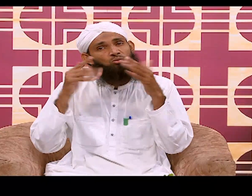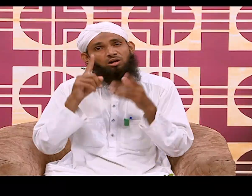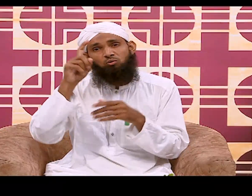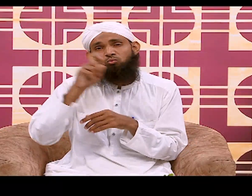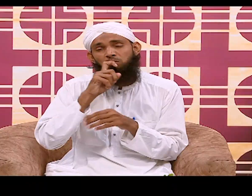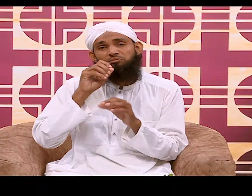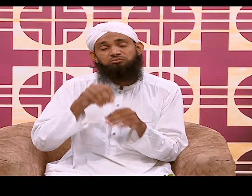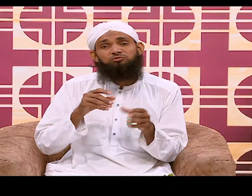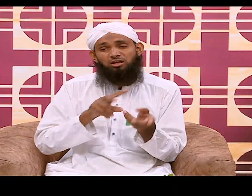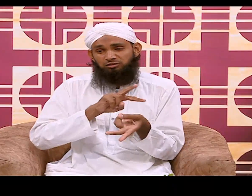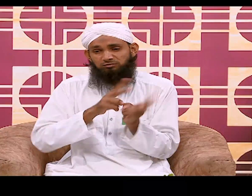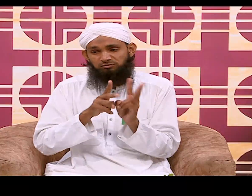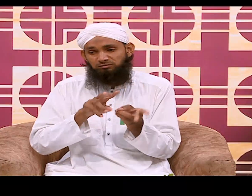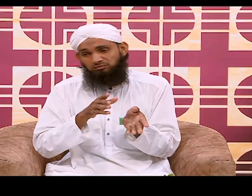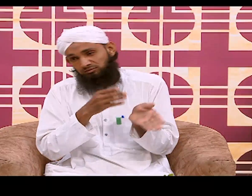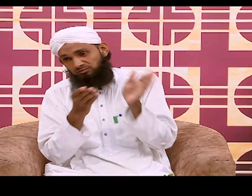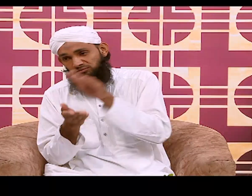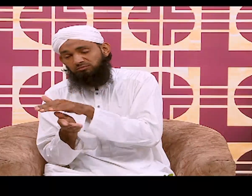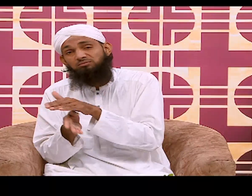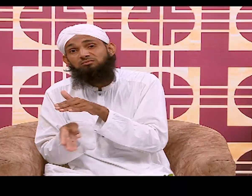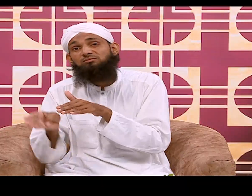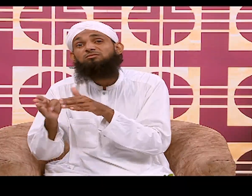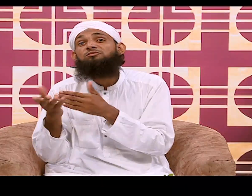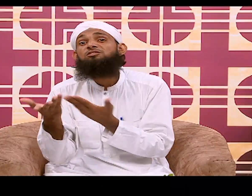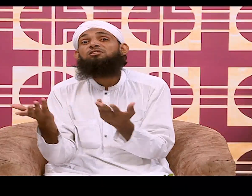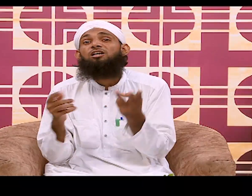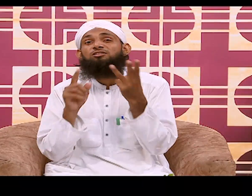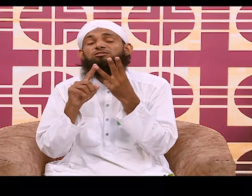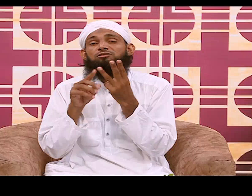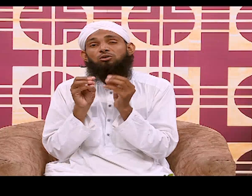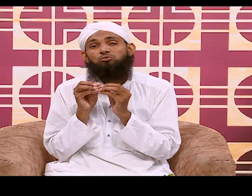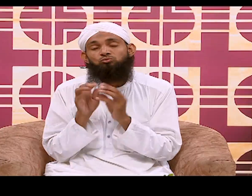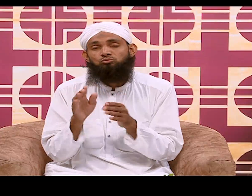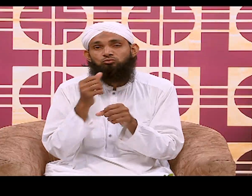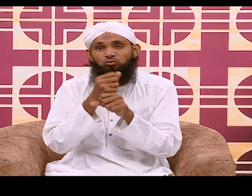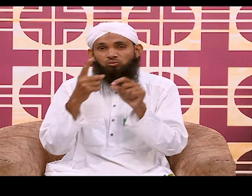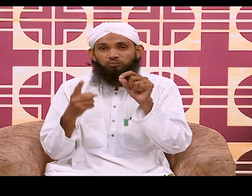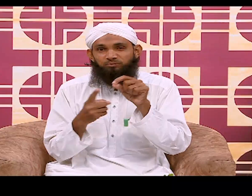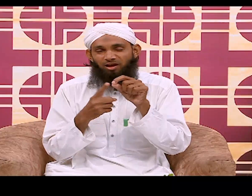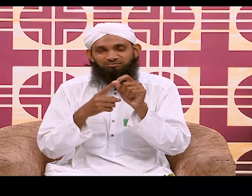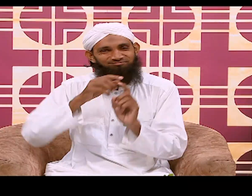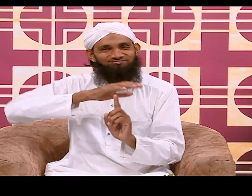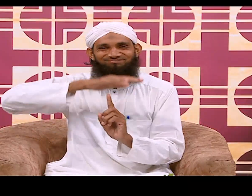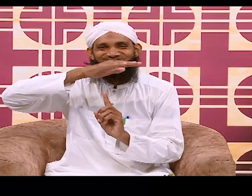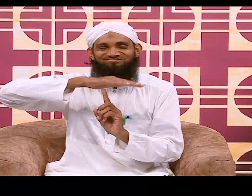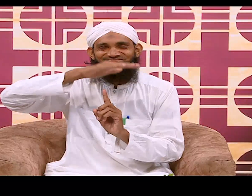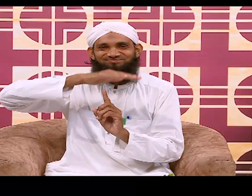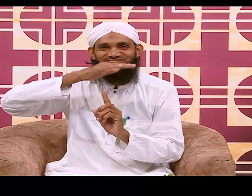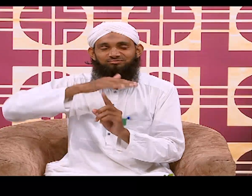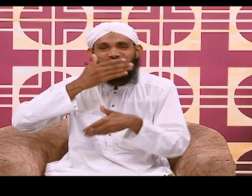مبارک کے تیسرے مرحلے کی ابتدا ہوئی۔ حضور غوث پاک شیخ عبد القادر جیلانی رحمت اللہ علیہ